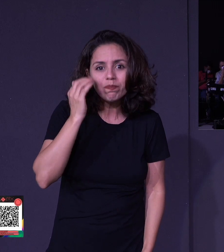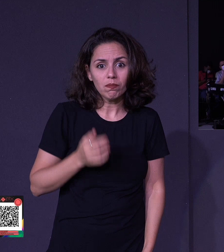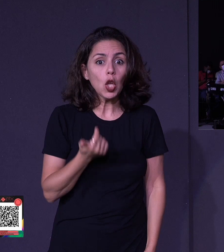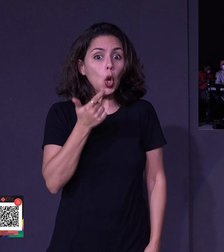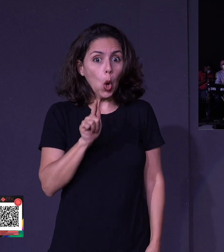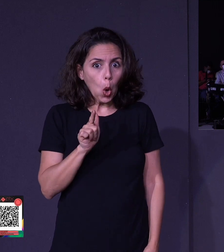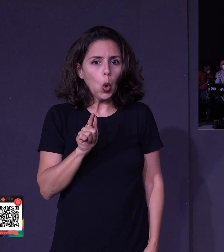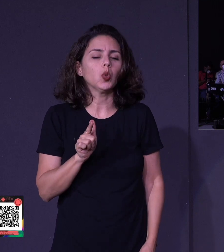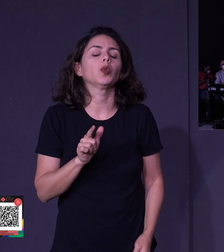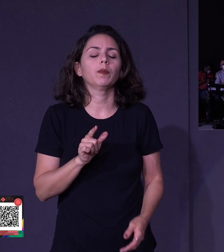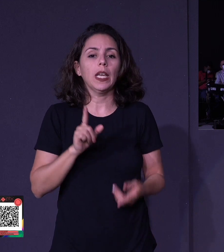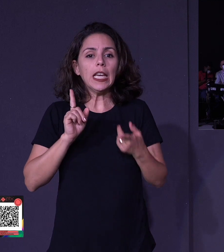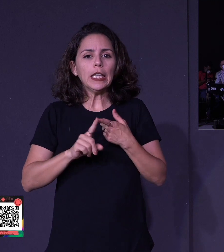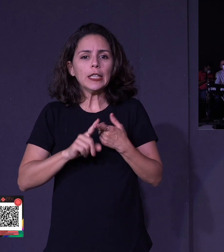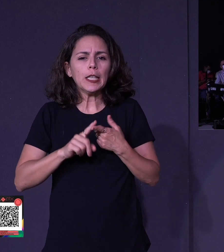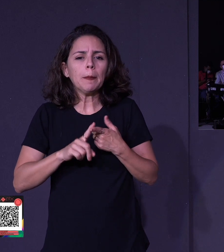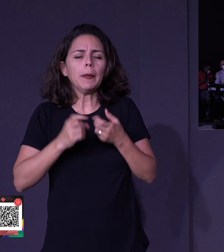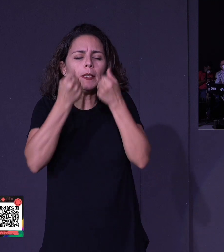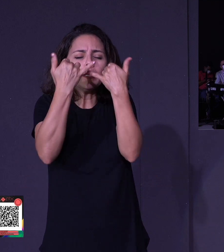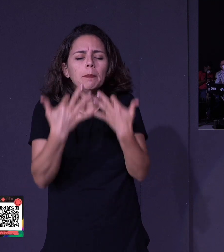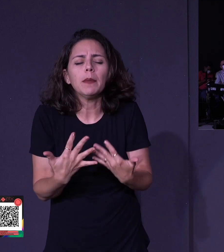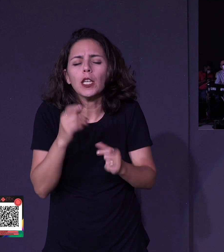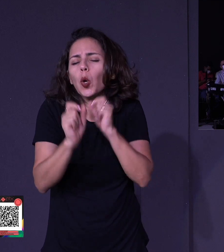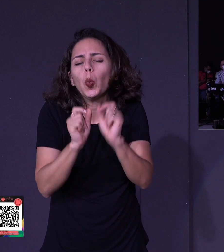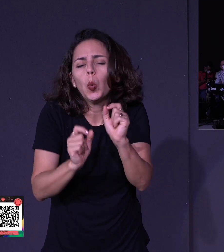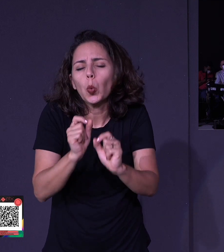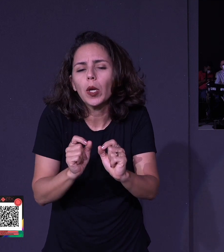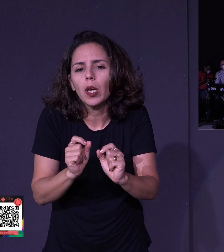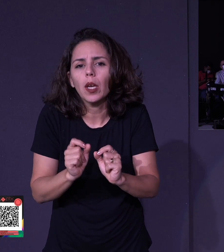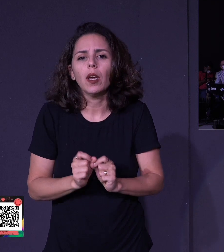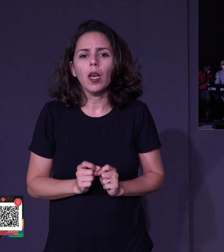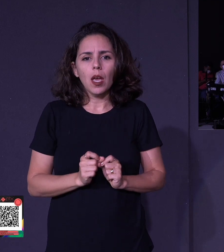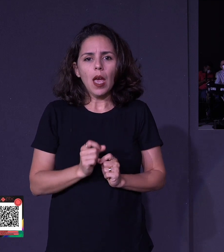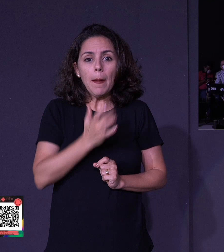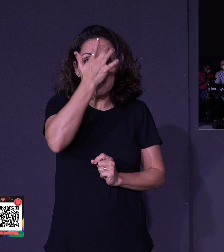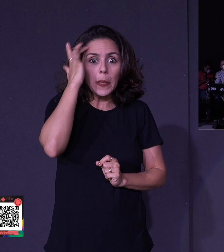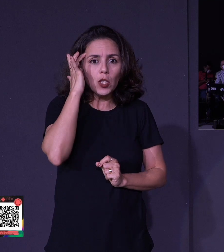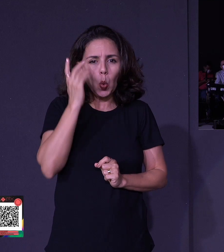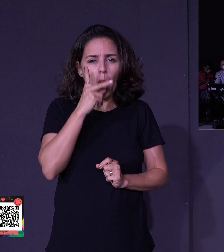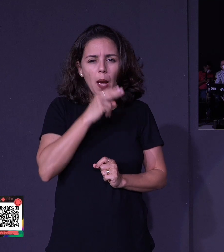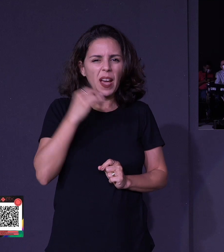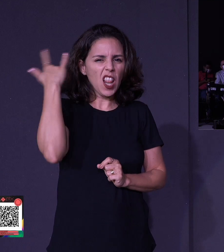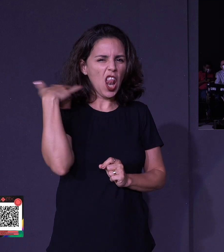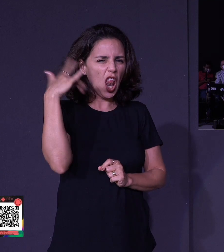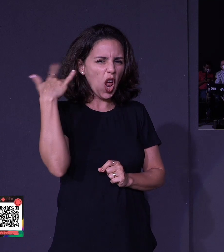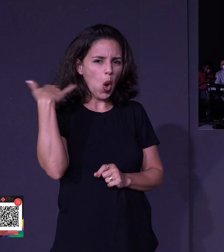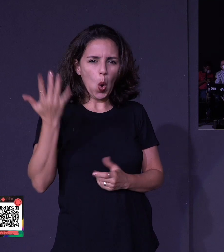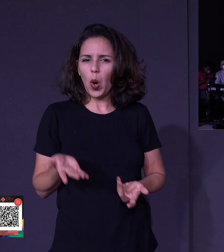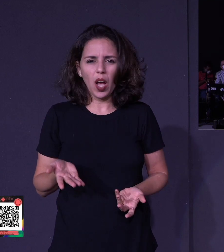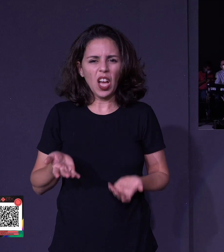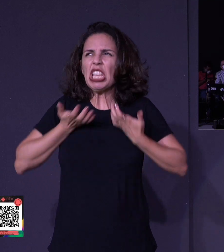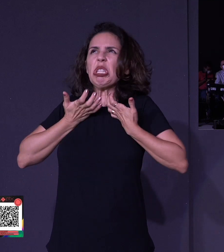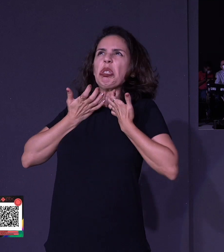pessoas ignorantes que não querem de maneira alguma conhecer a verdade e muito menos viver por ela. A advertência da